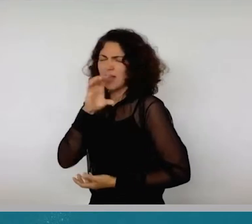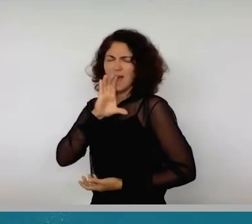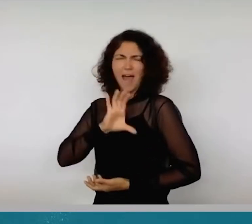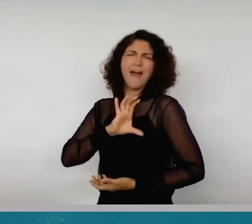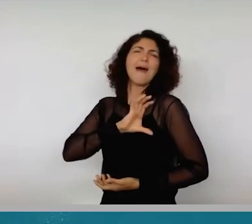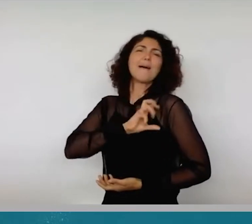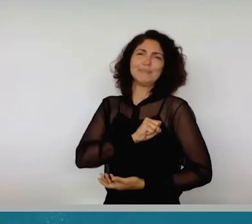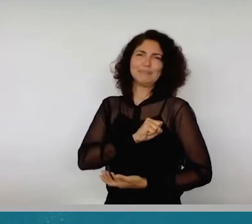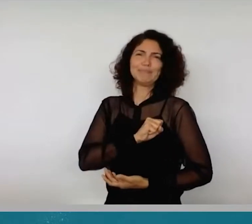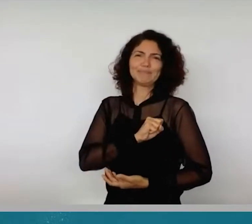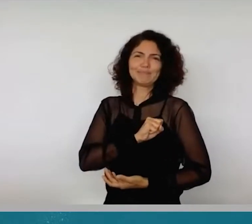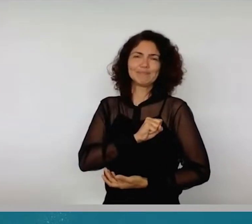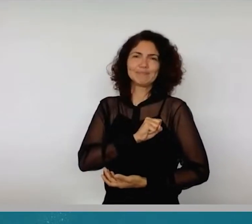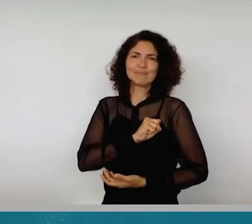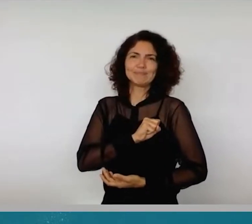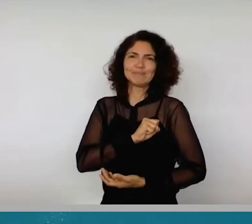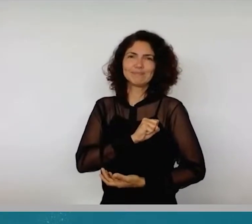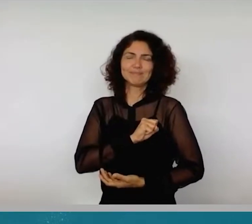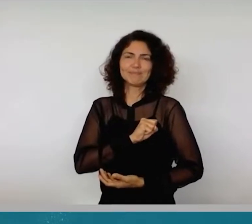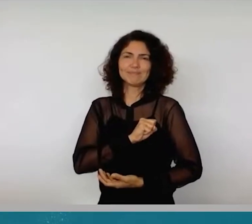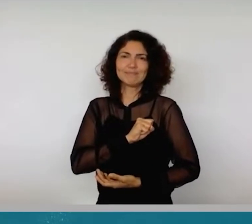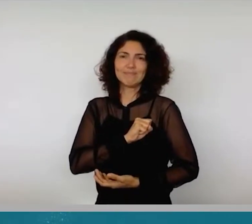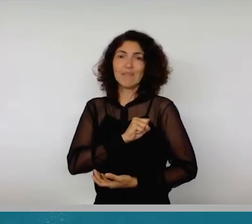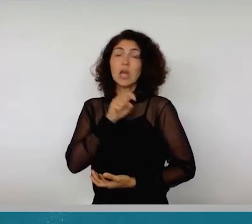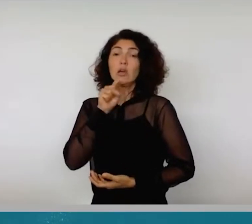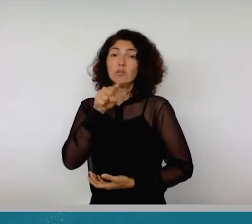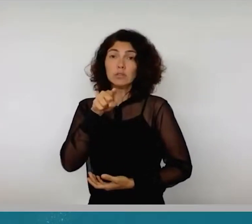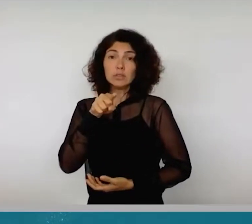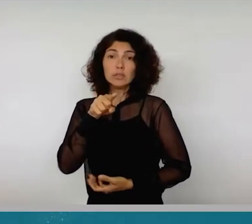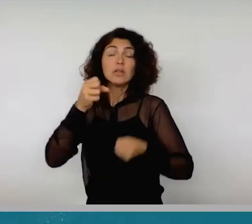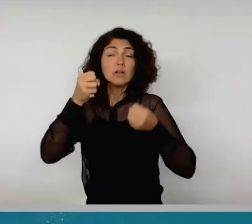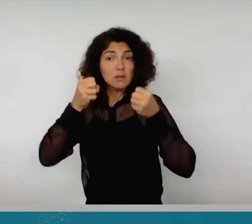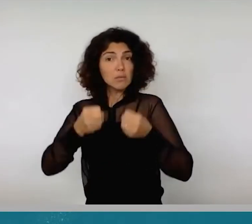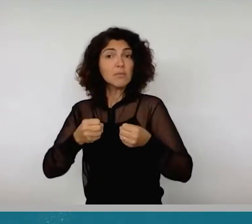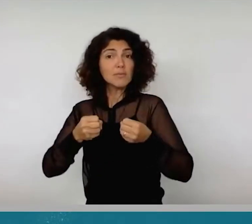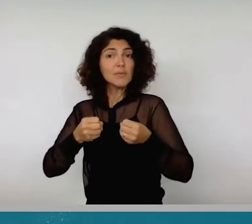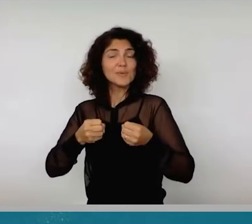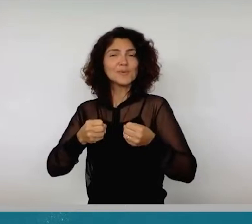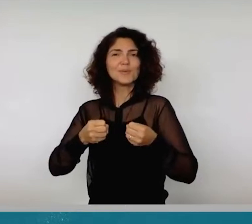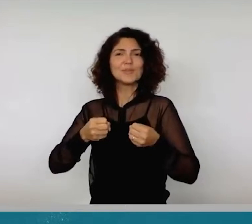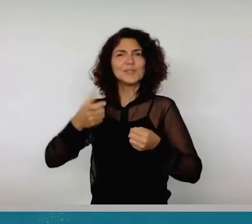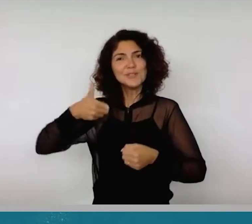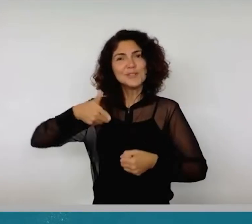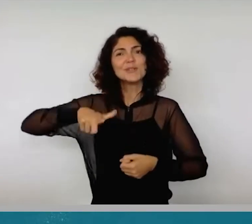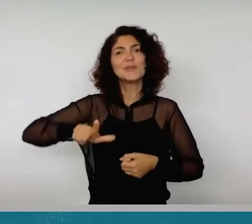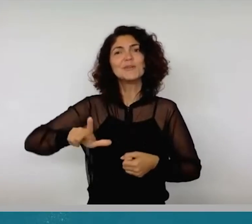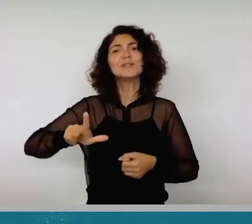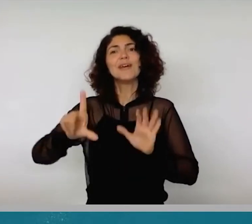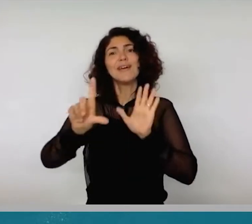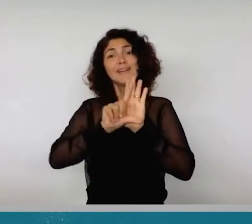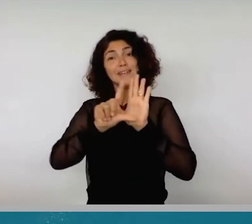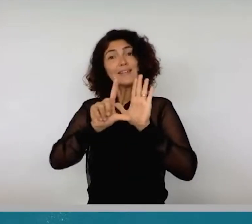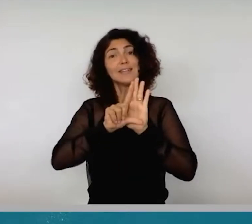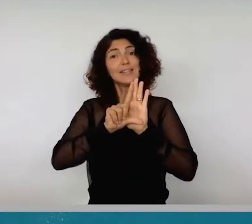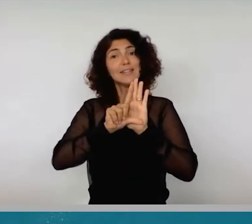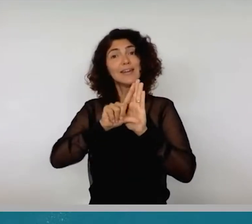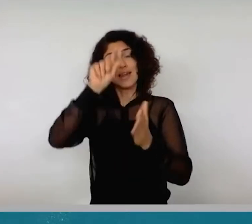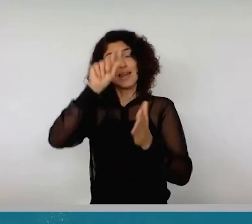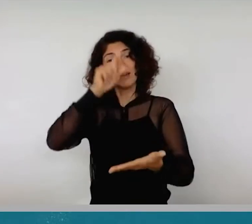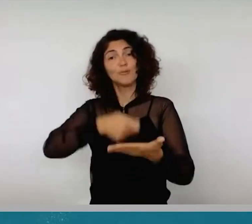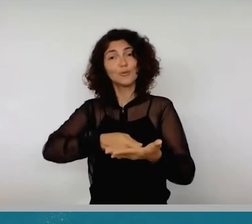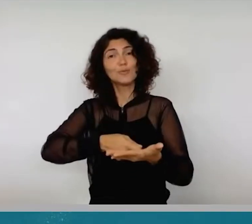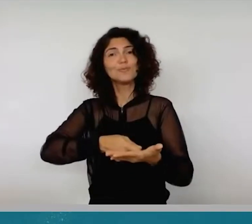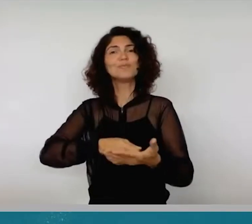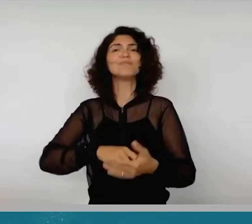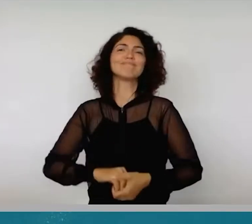você então terá cumprido a lei. A lei é amar a Deus em